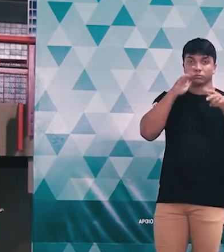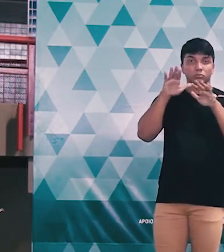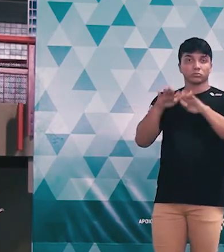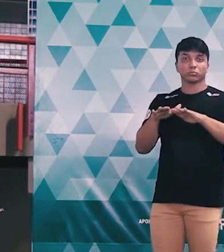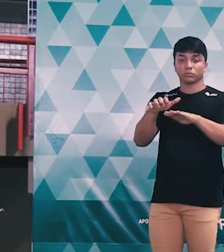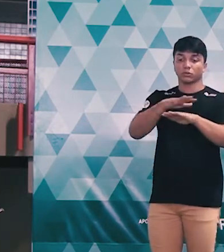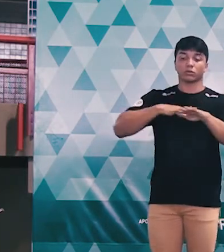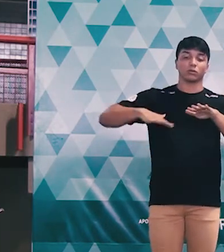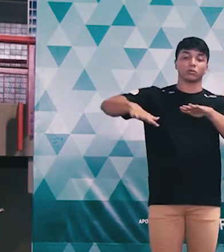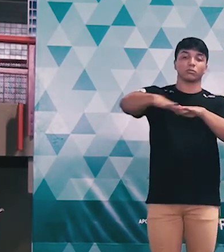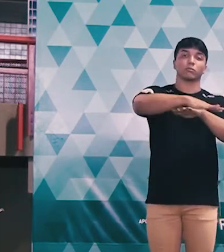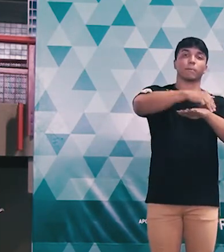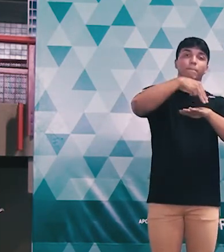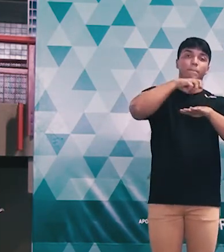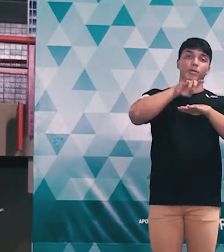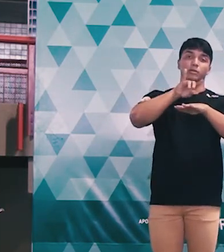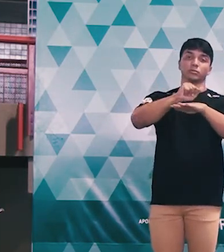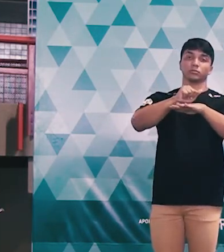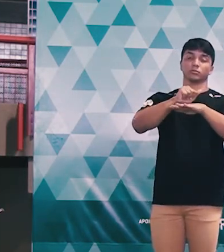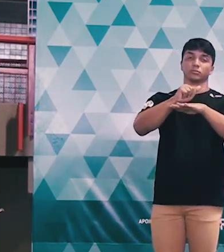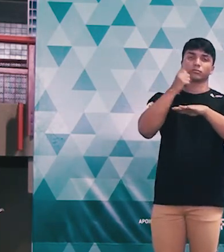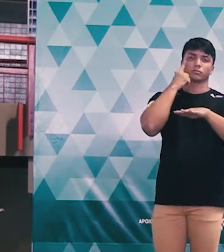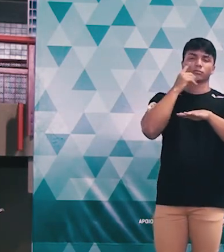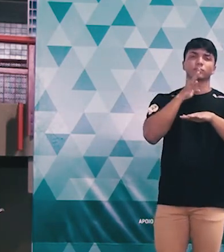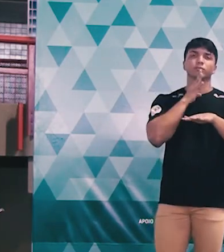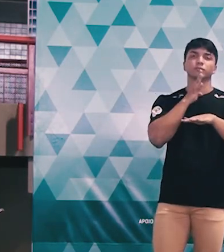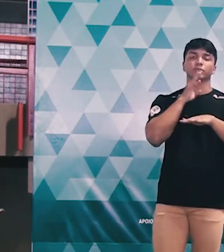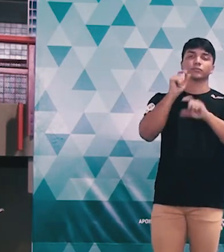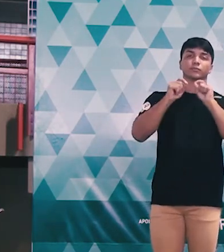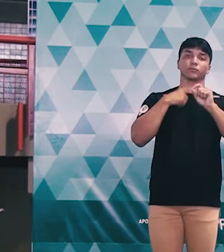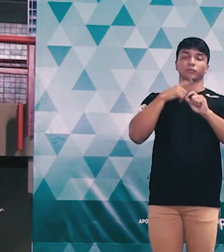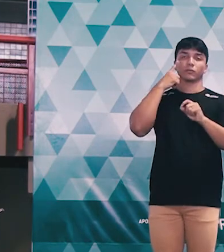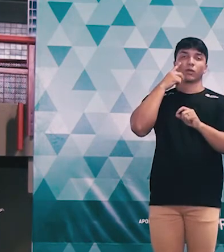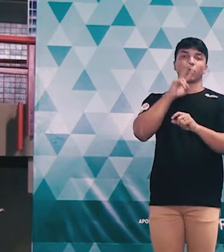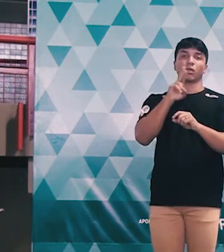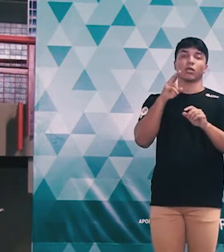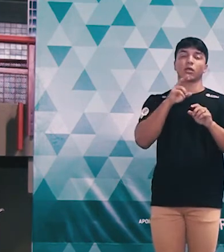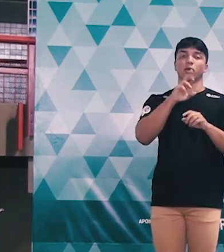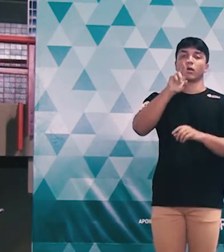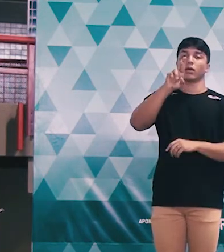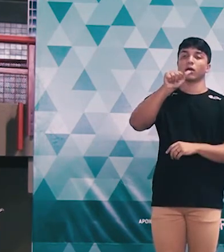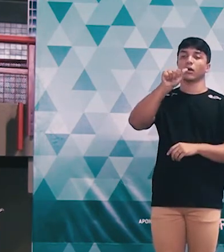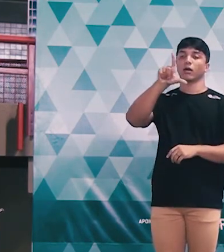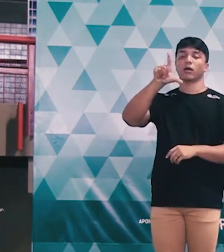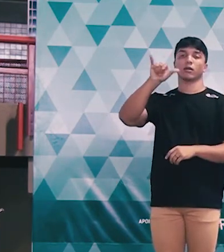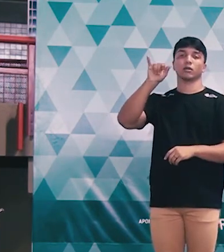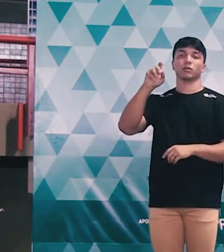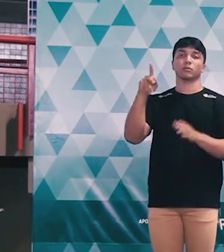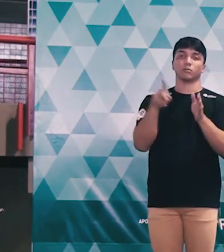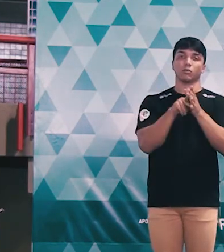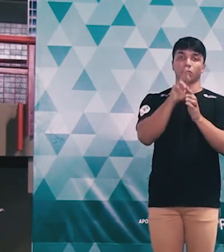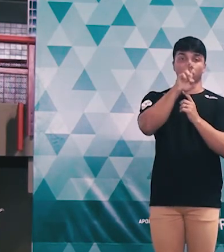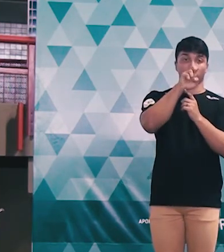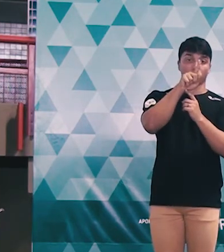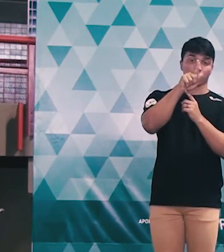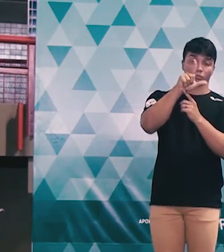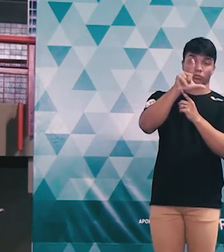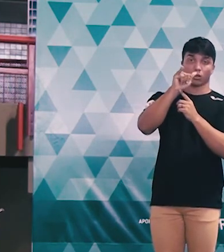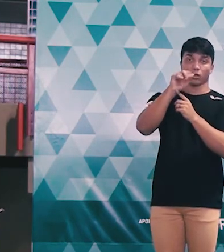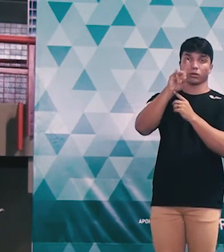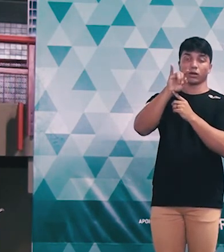em torno da média. Eu não sei se vocês já ouviram falar de um termo chamado rally de regularidade. Já ouviram falar desse